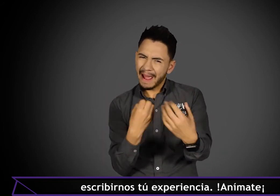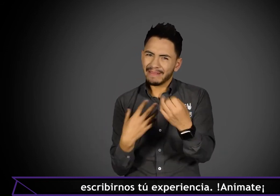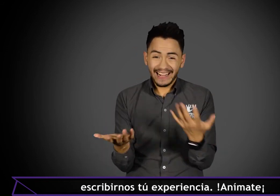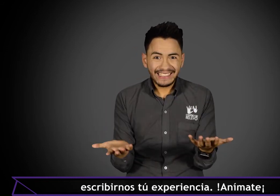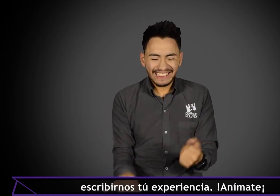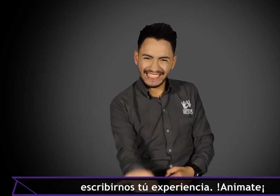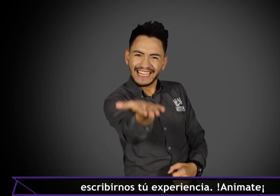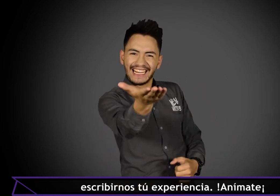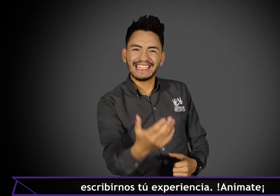¡Anímate!